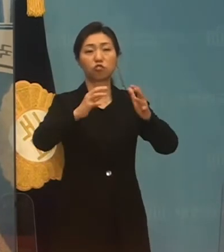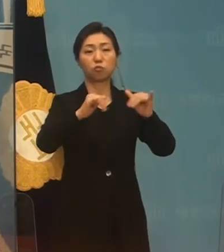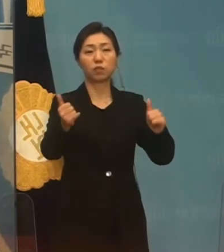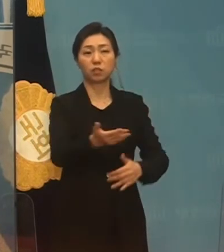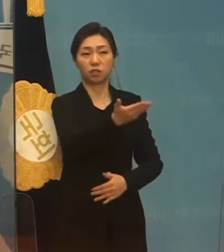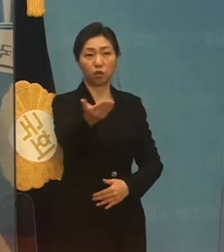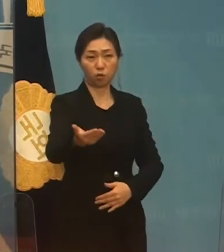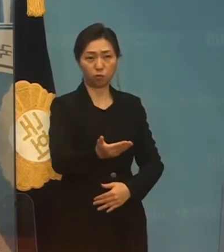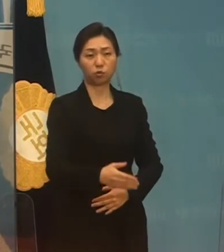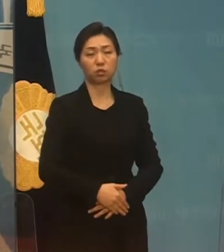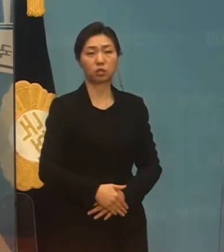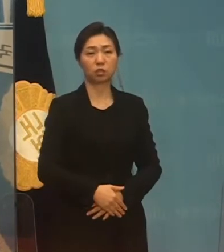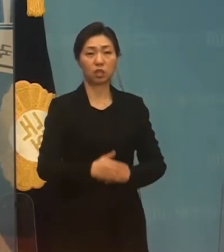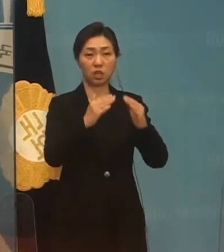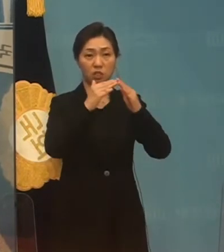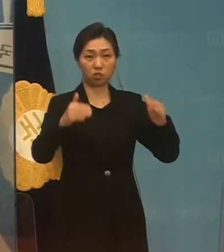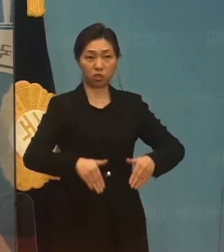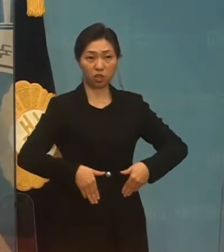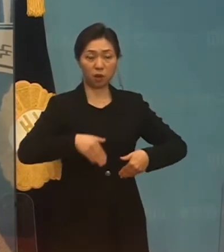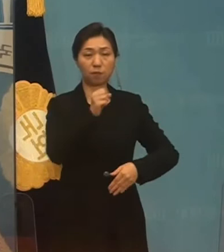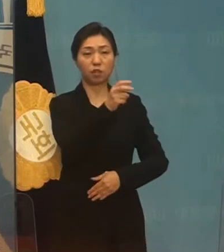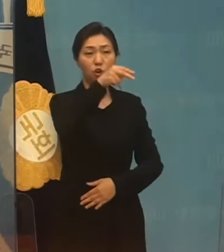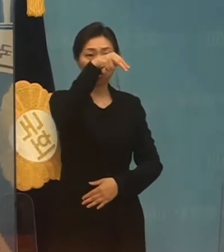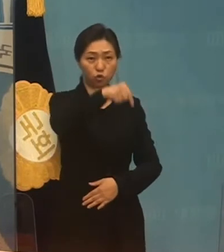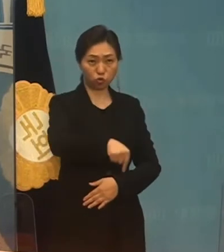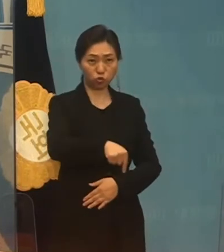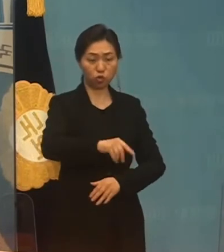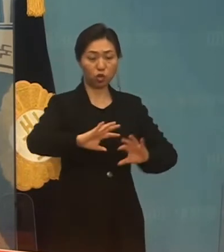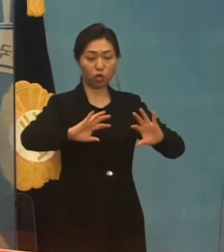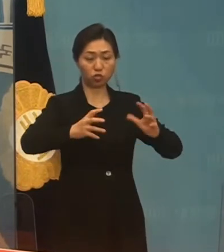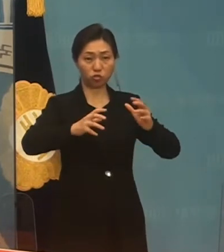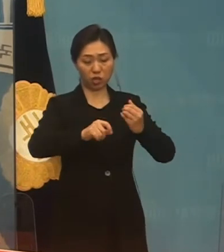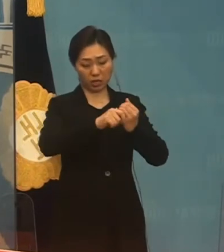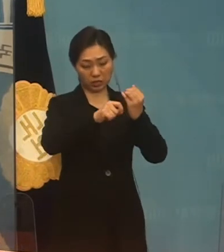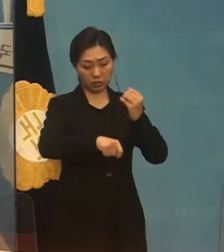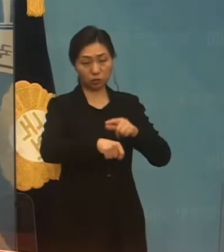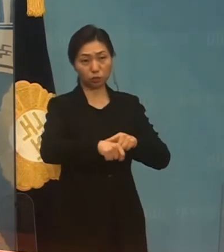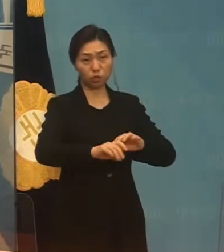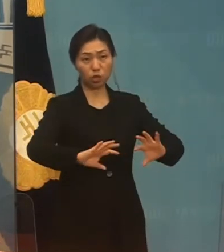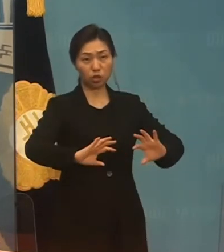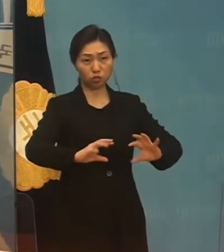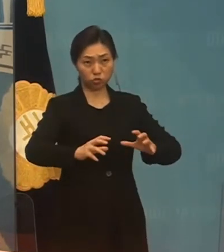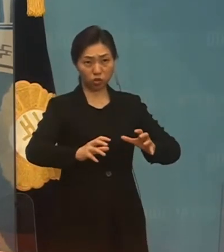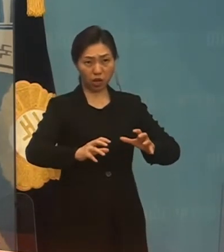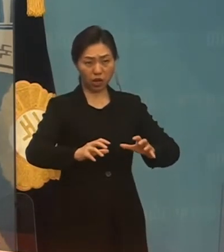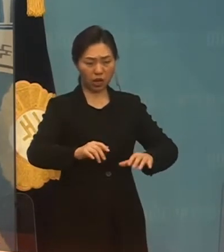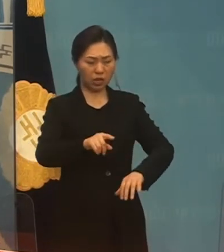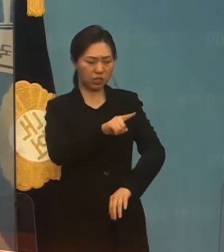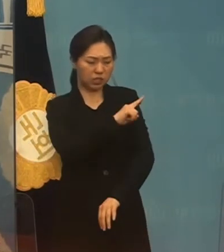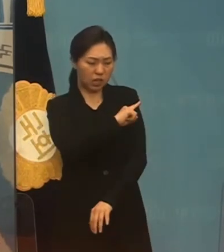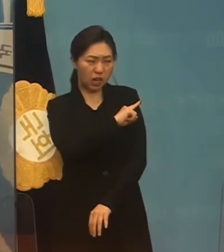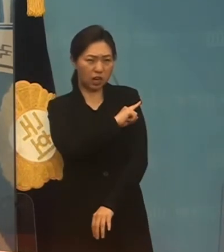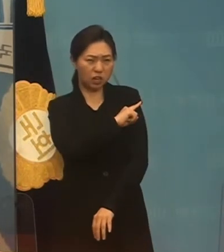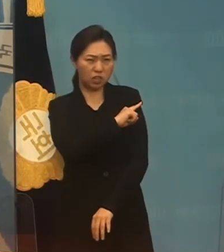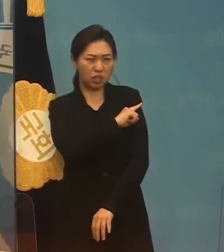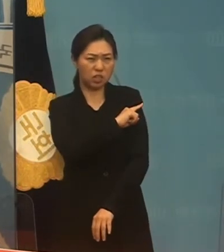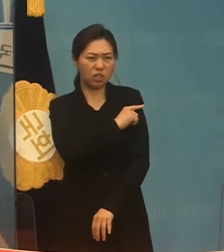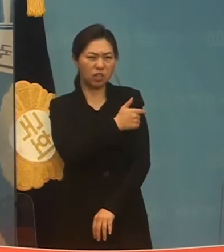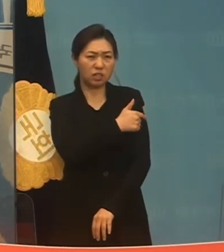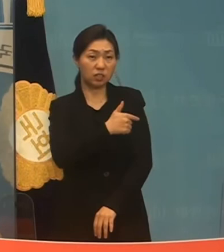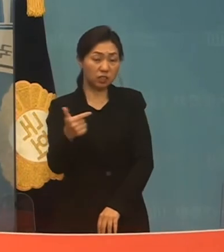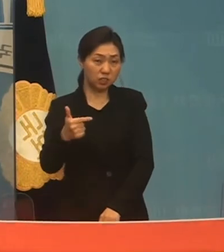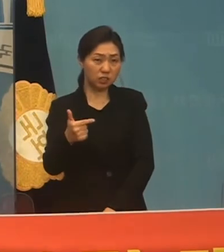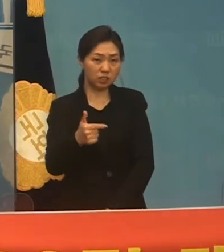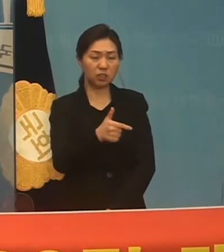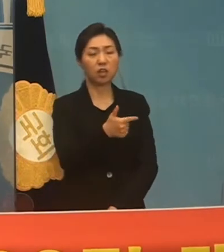여러분, 전남 여수 국가산단 내 국내 최대 비료 생산업체인